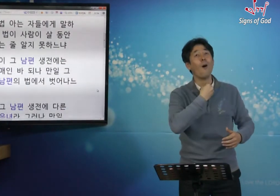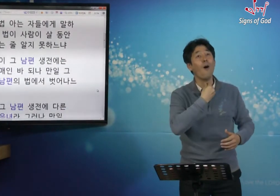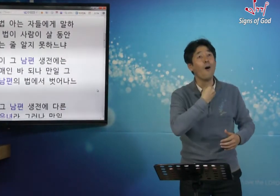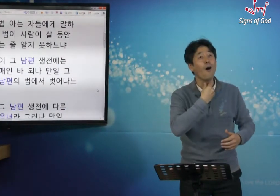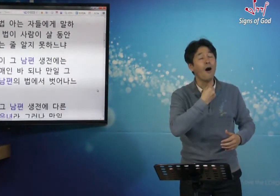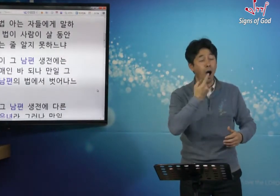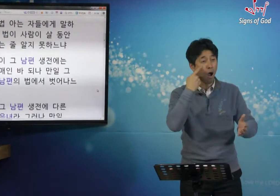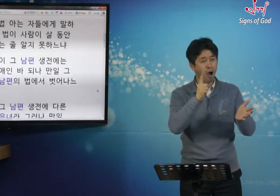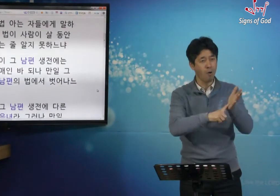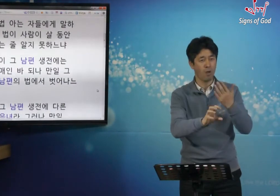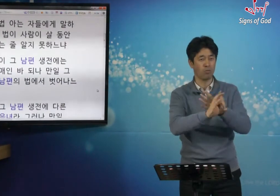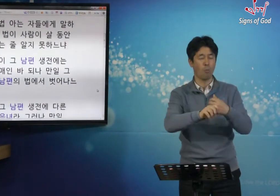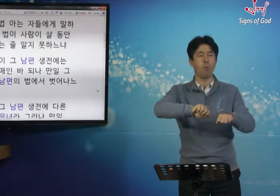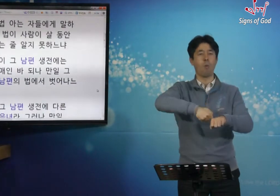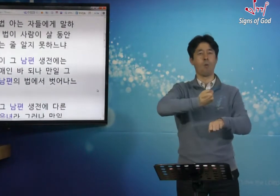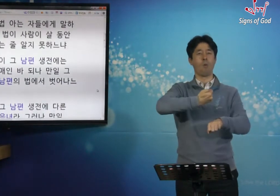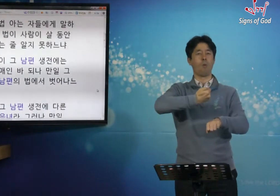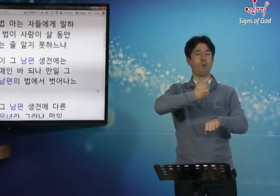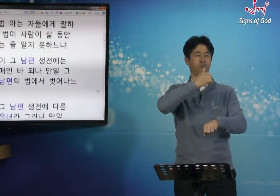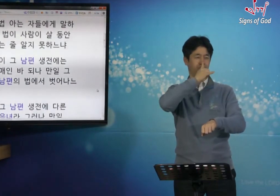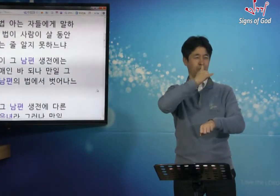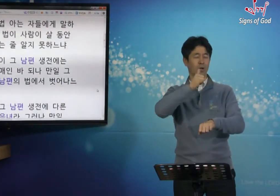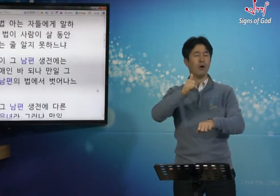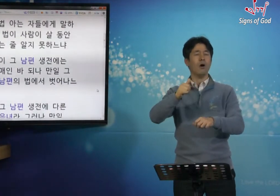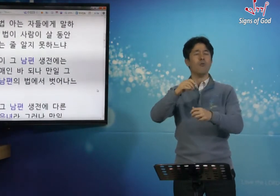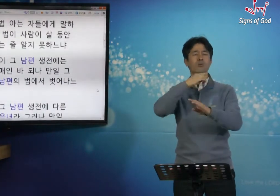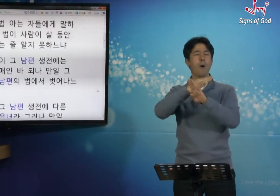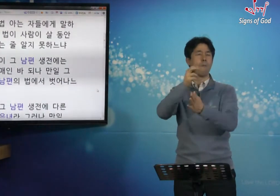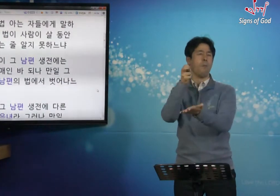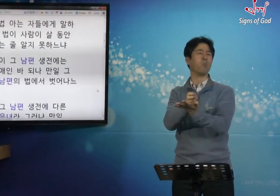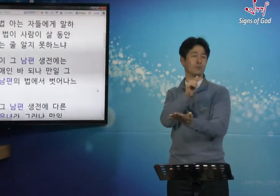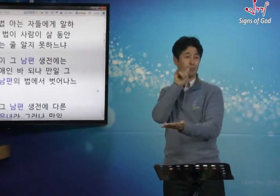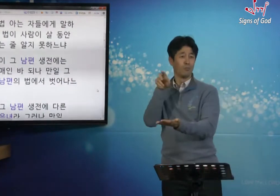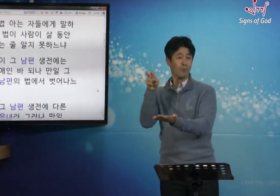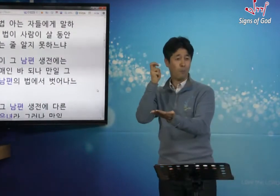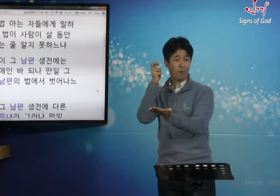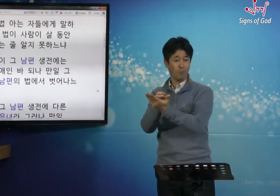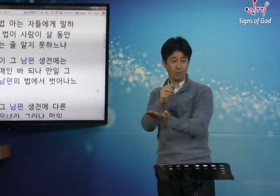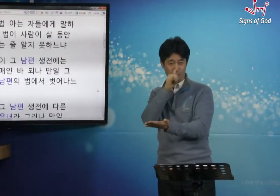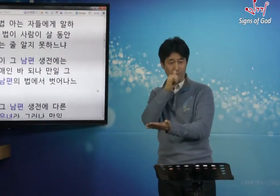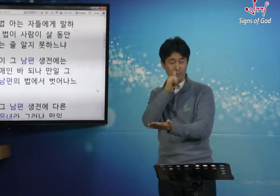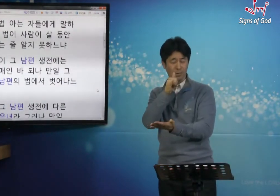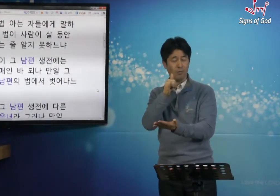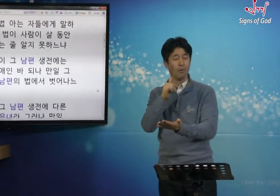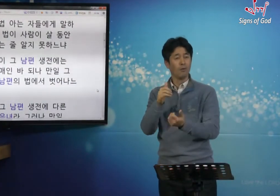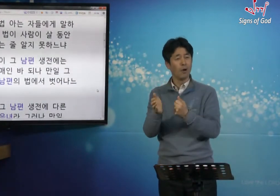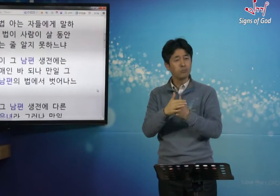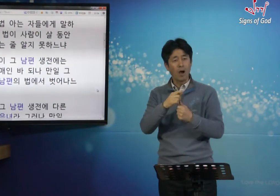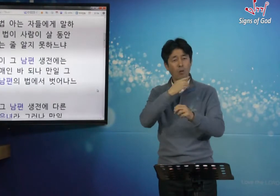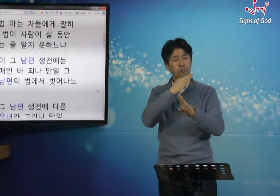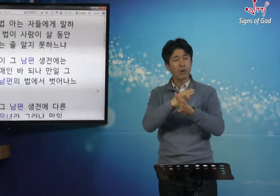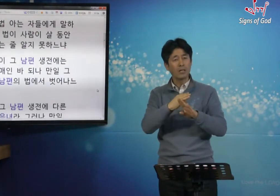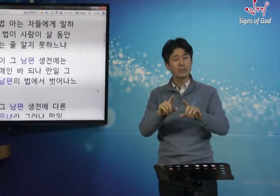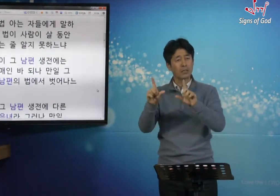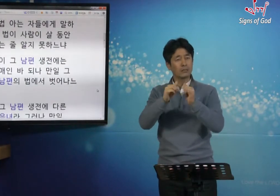다른 세상을 가고 싶다라는 생각을 드는데 만약에 그것이 발각되면 벌을 받게 되죠.